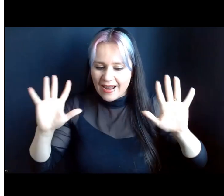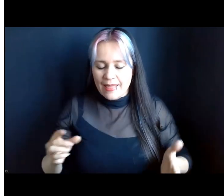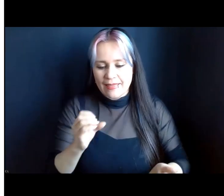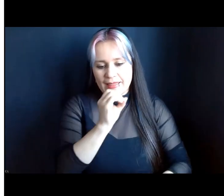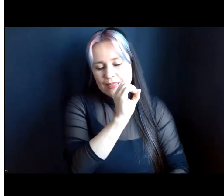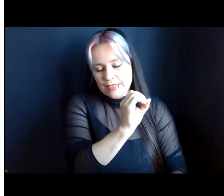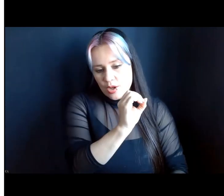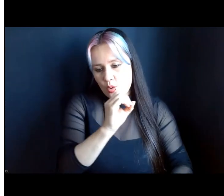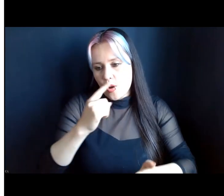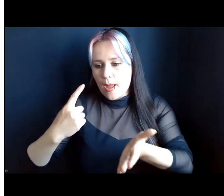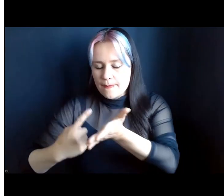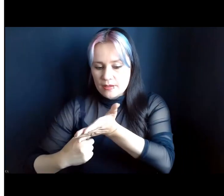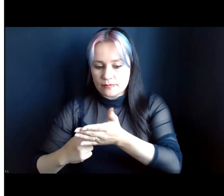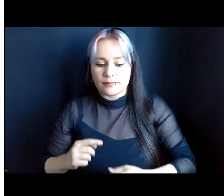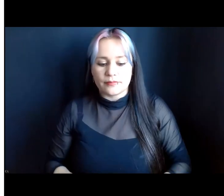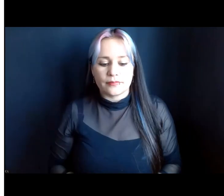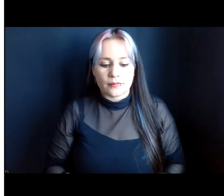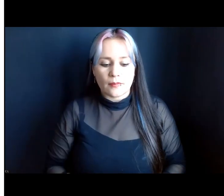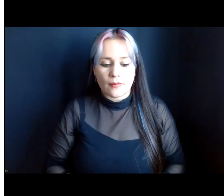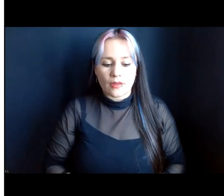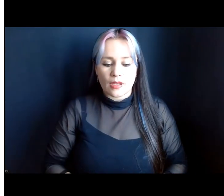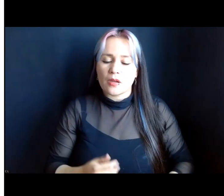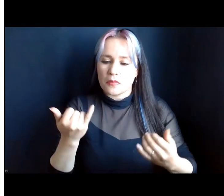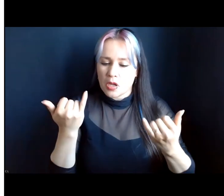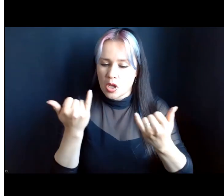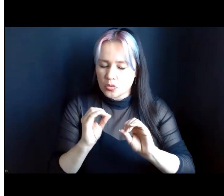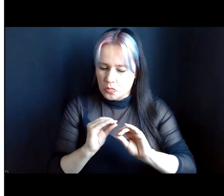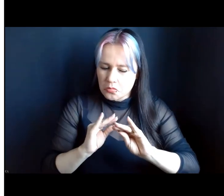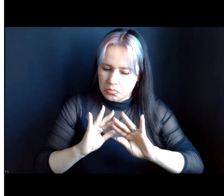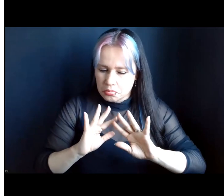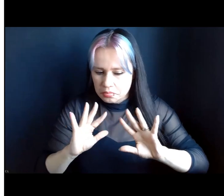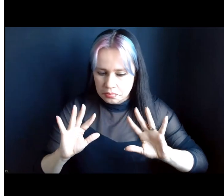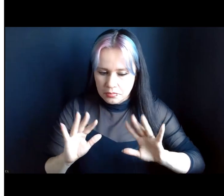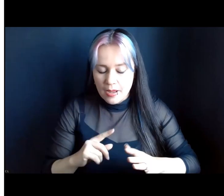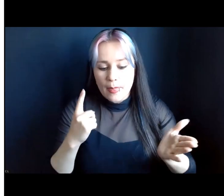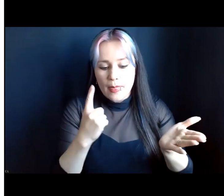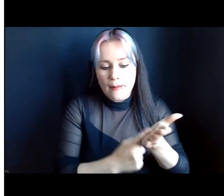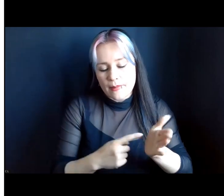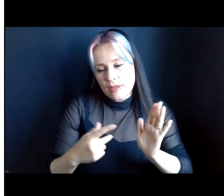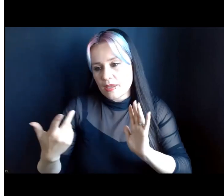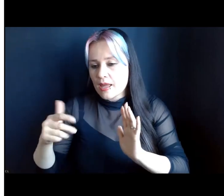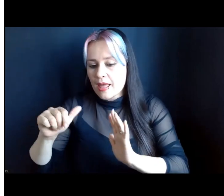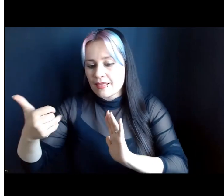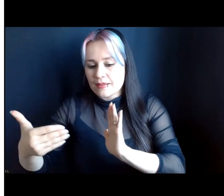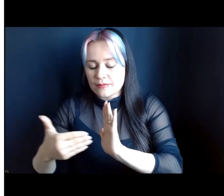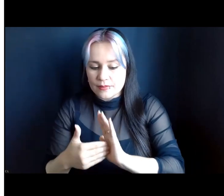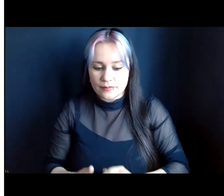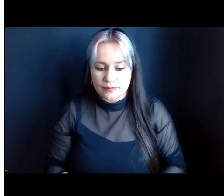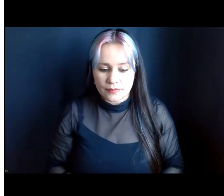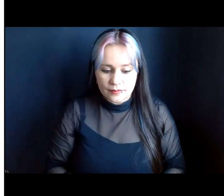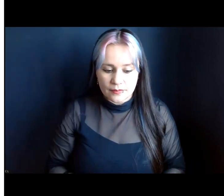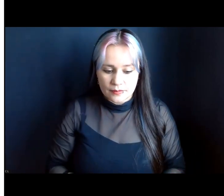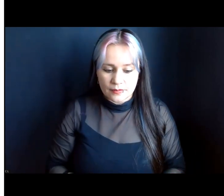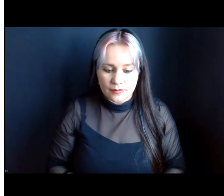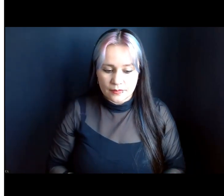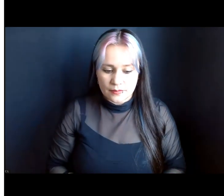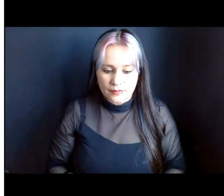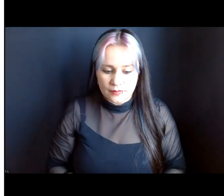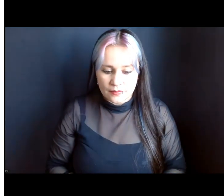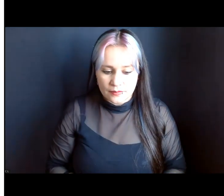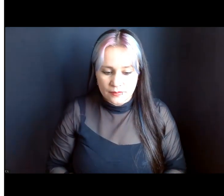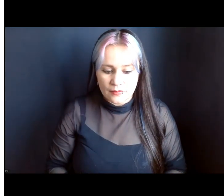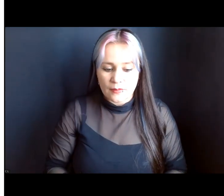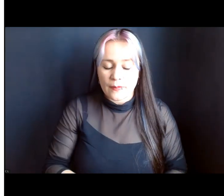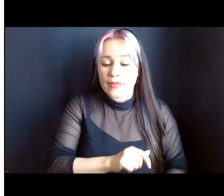muestra que cerca del tercio de de las personas con esta discapacidad se encuentran en los departamentos con mayor actividad económica y cerca de un quinto de las